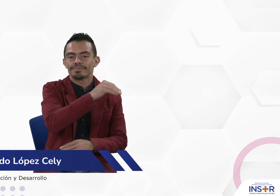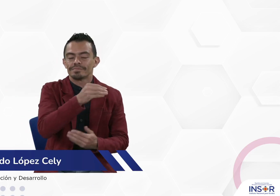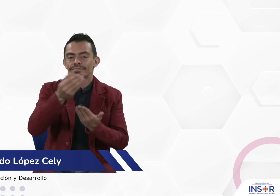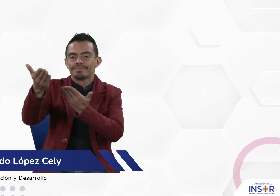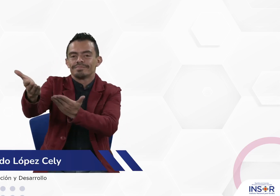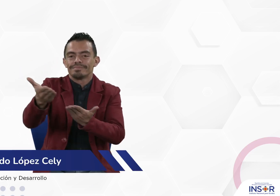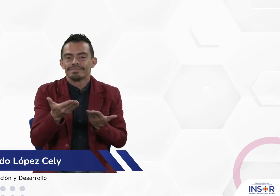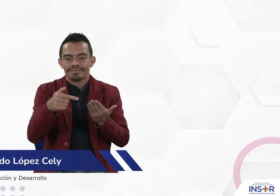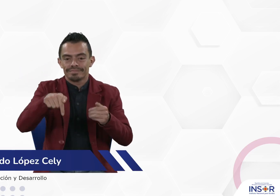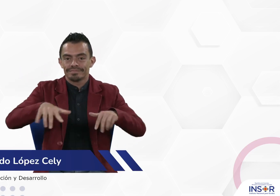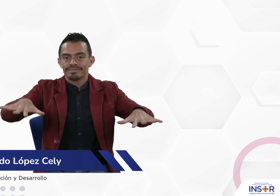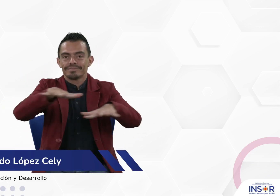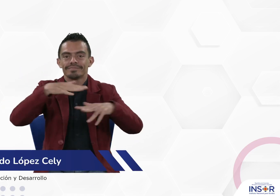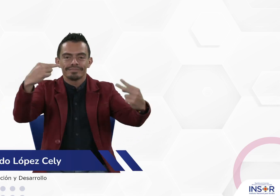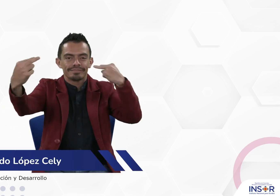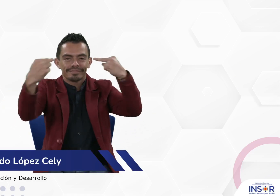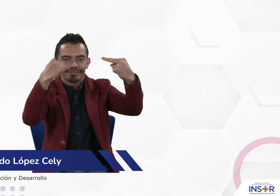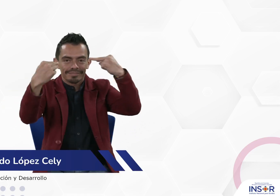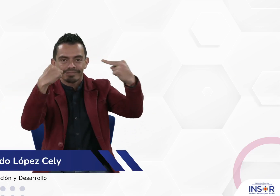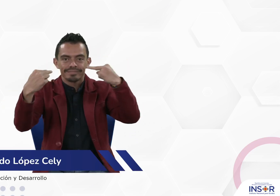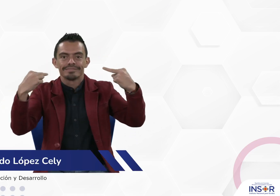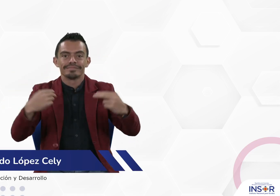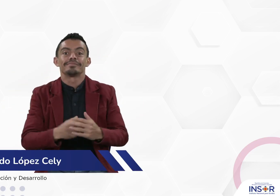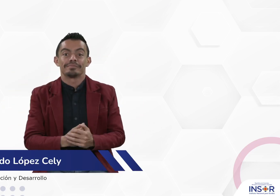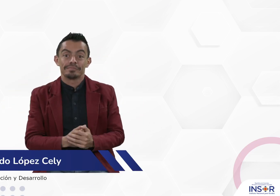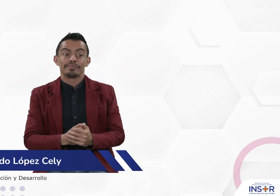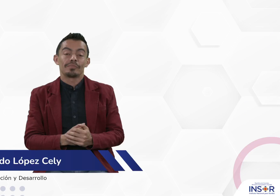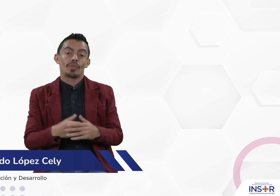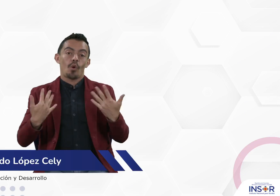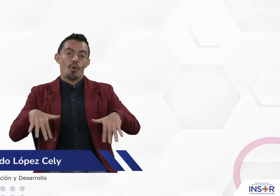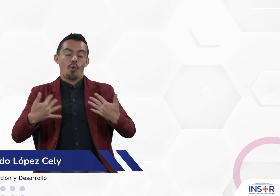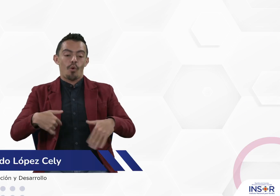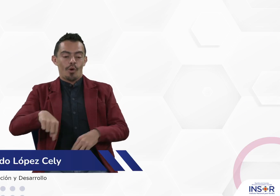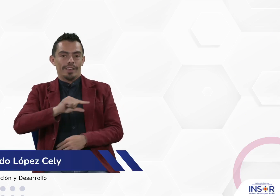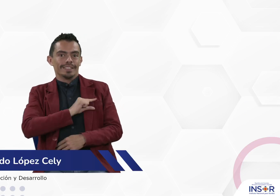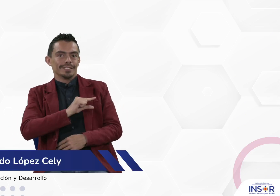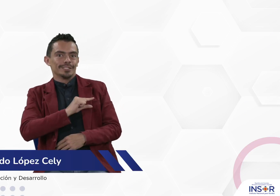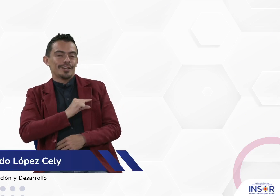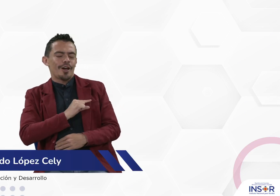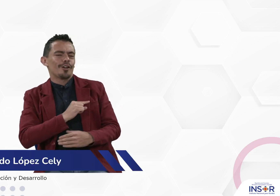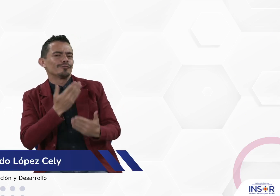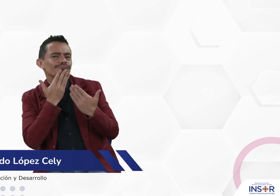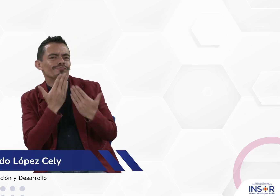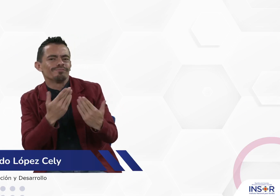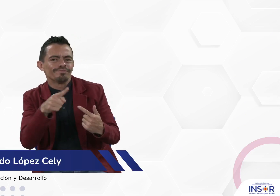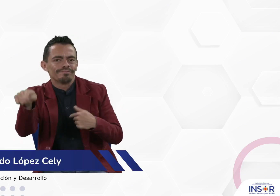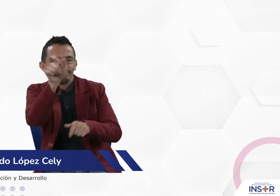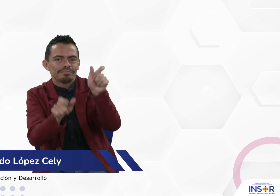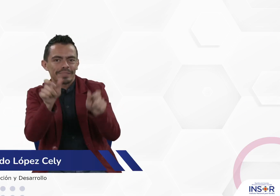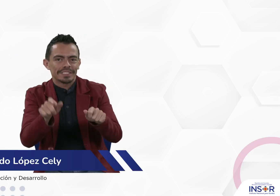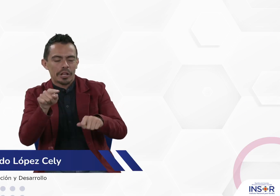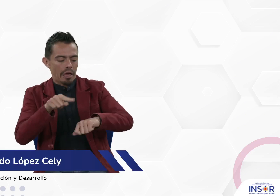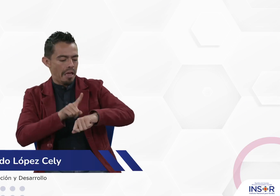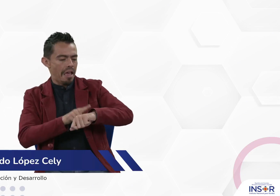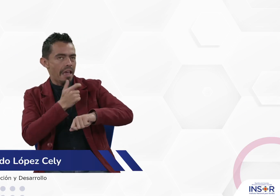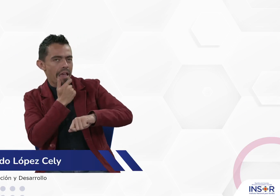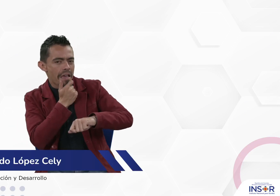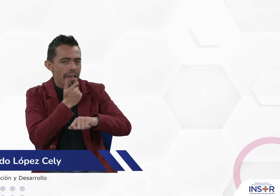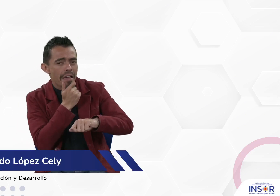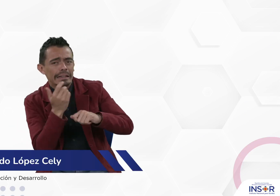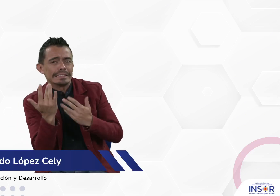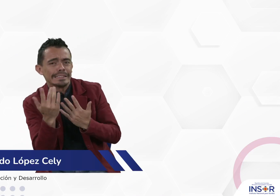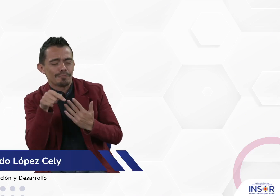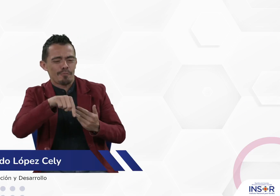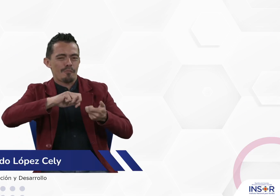Bueno, buenas tardes para todos quienes nos están viendo en esta transmisión el día de hoy. Desde el INSOR estamos muy